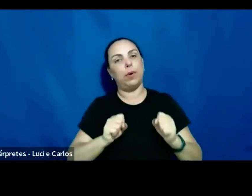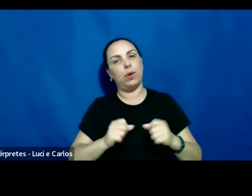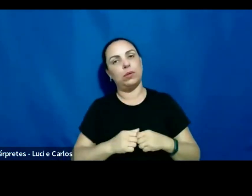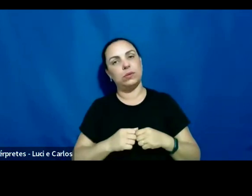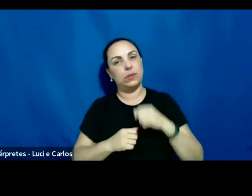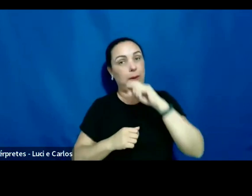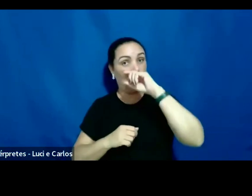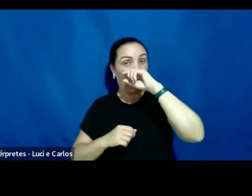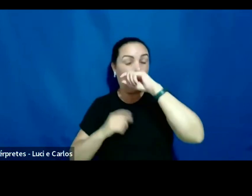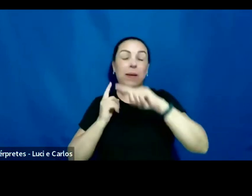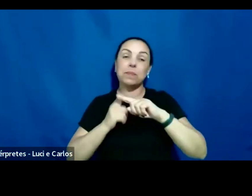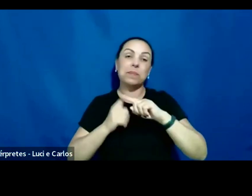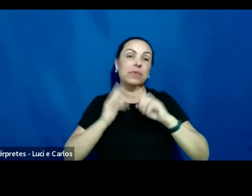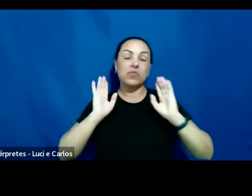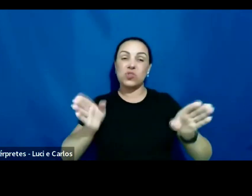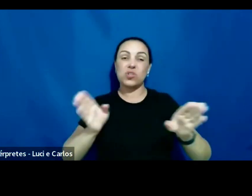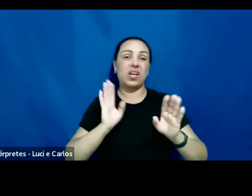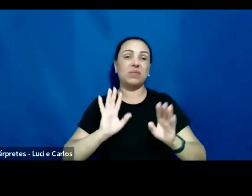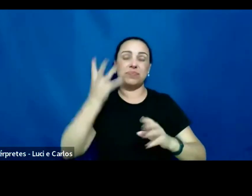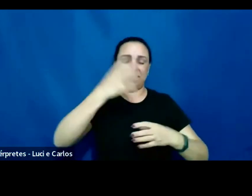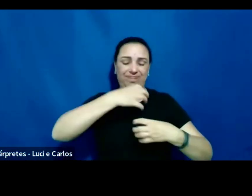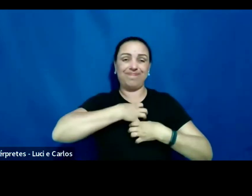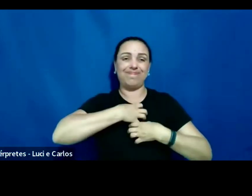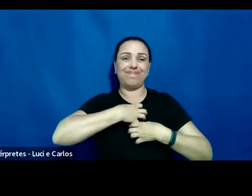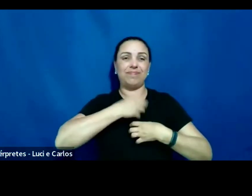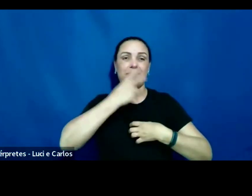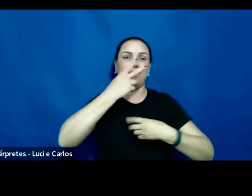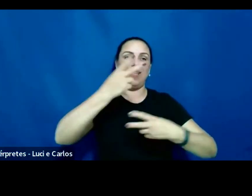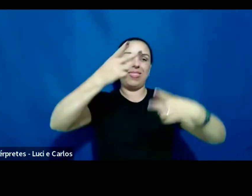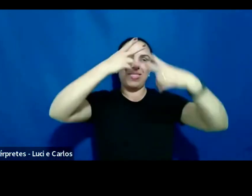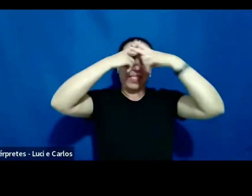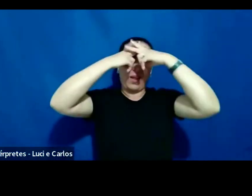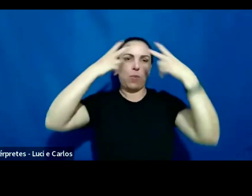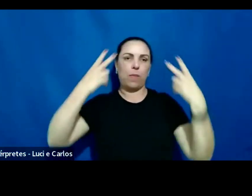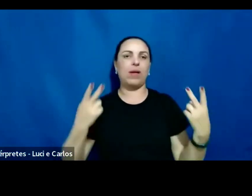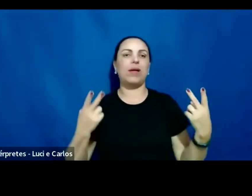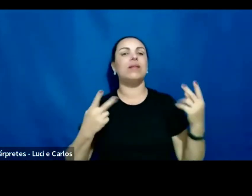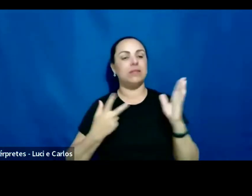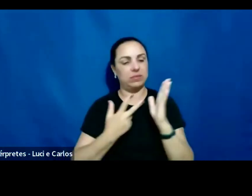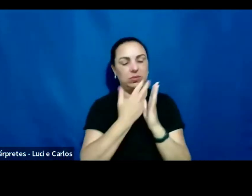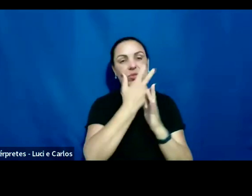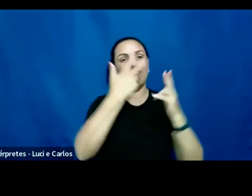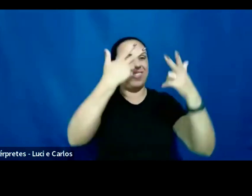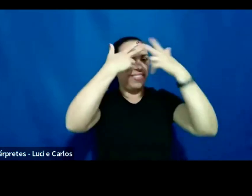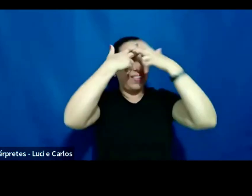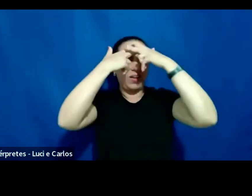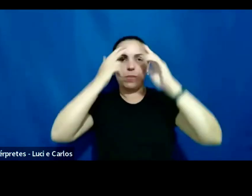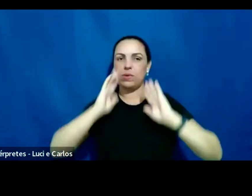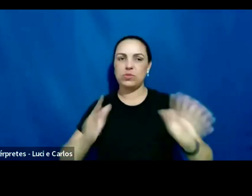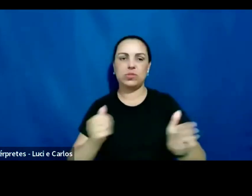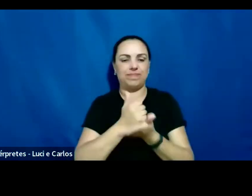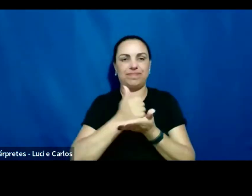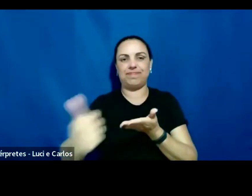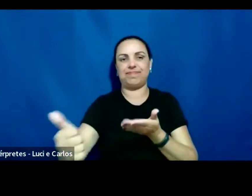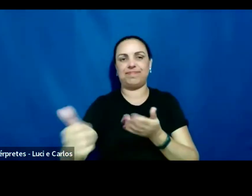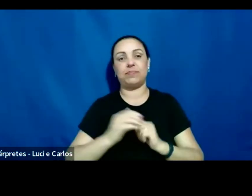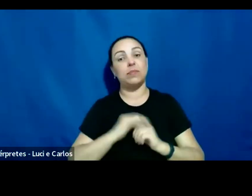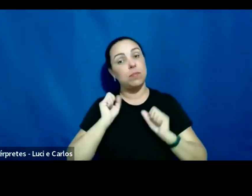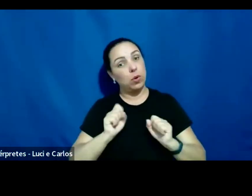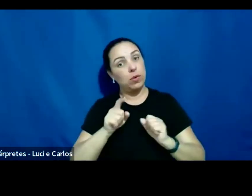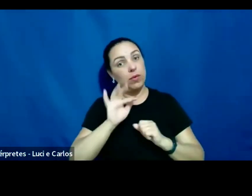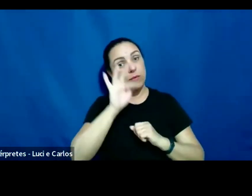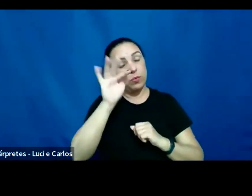lesou o seu corpo de alguma forma. Então isso é muito importante. E a cirurgia, quando você faz uma cirurgia,